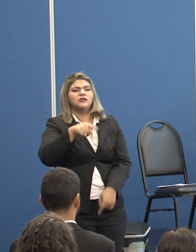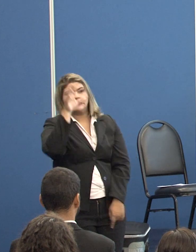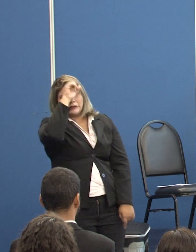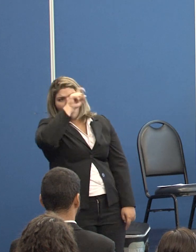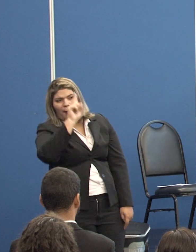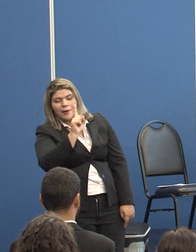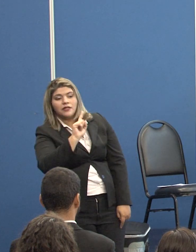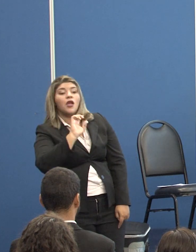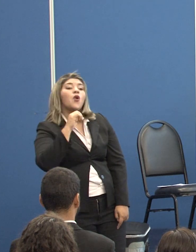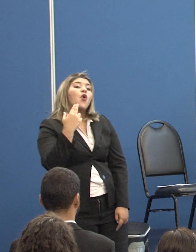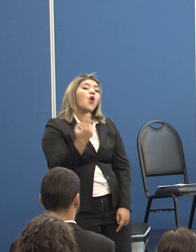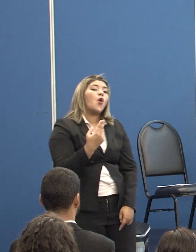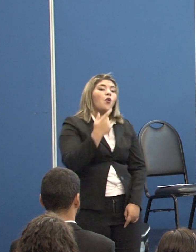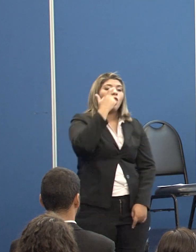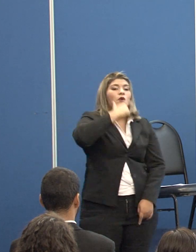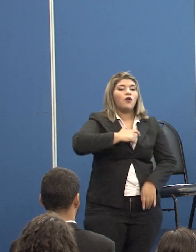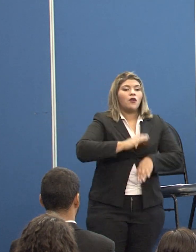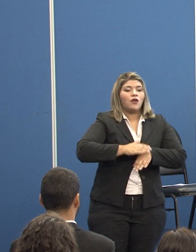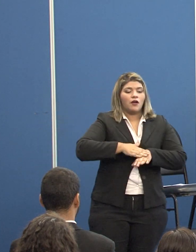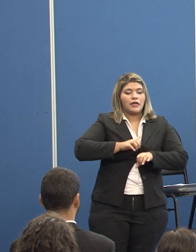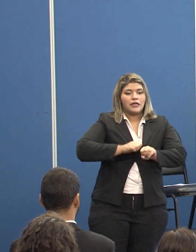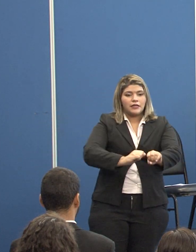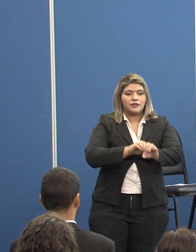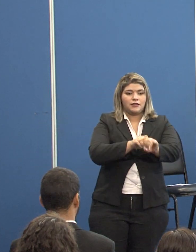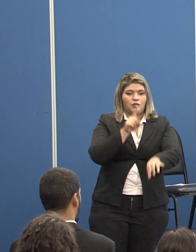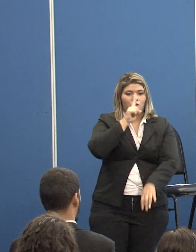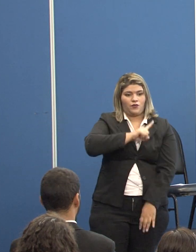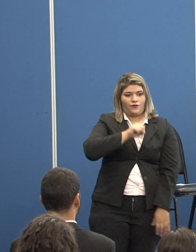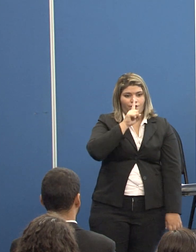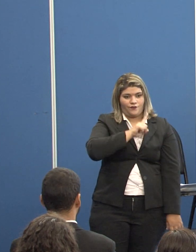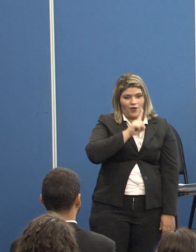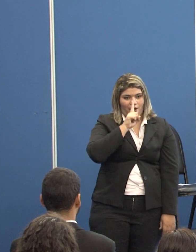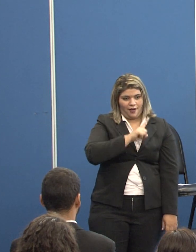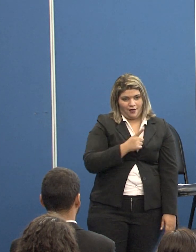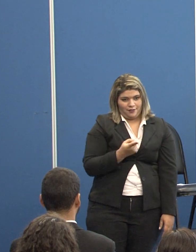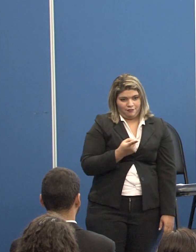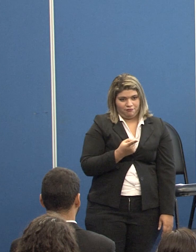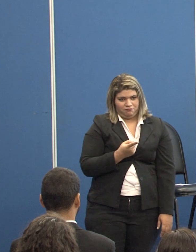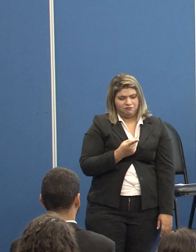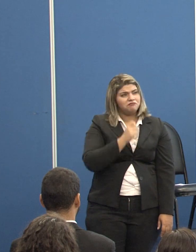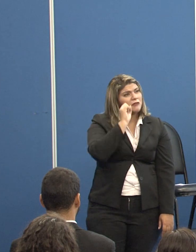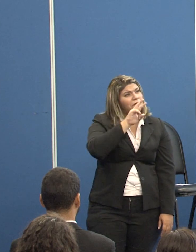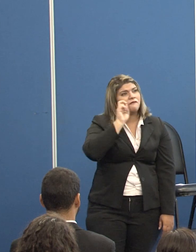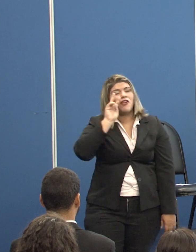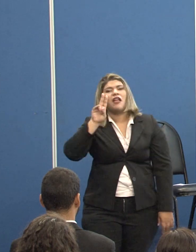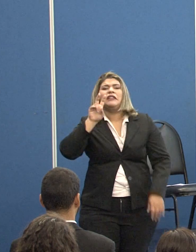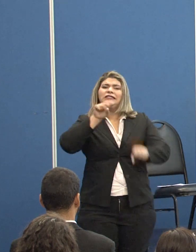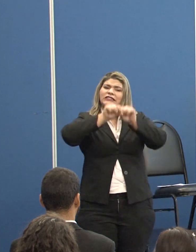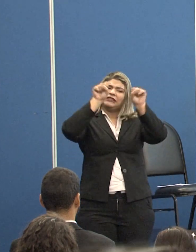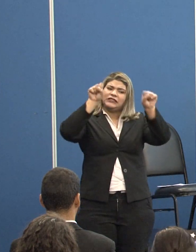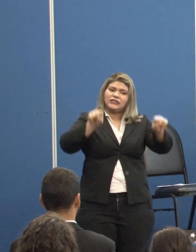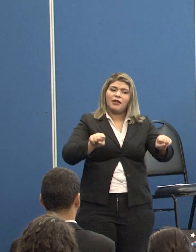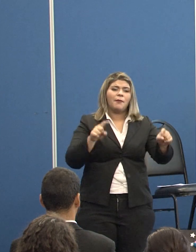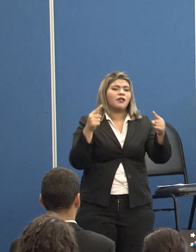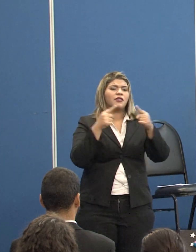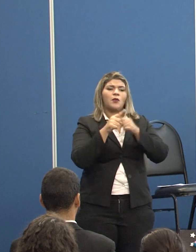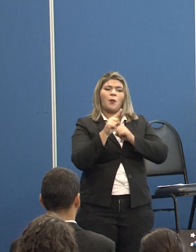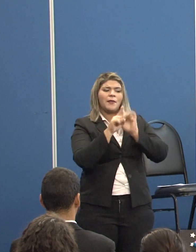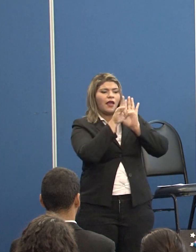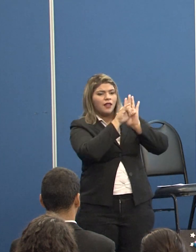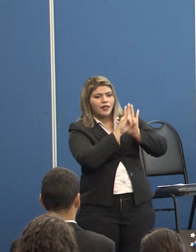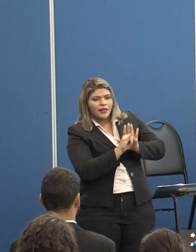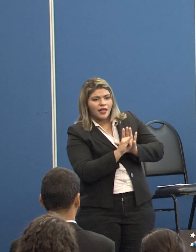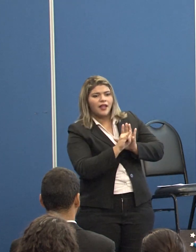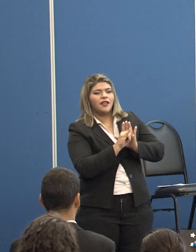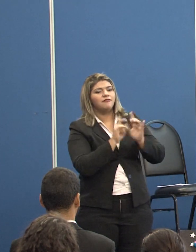ensinagem? Quantos instrumentos de medida nós verificamos que ainda assim não condiz com a realidade e com a legislação na qual o